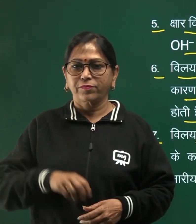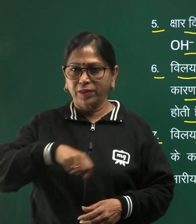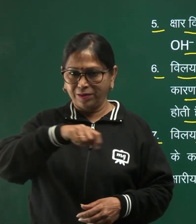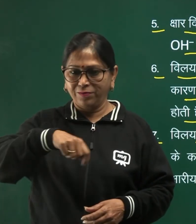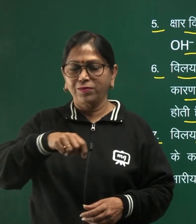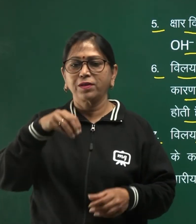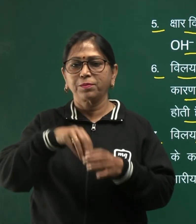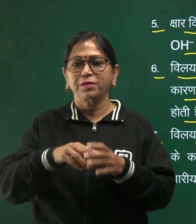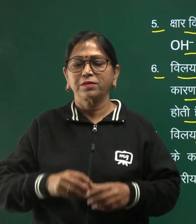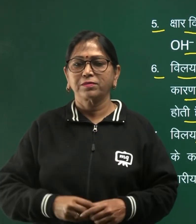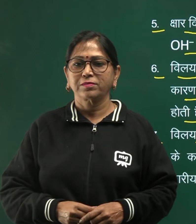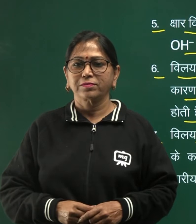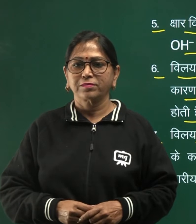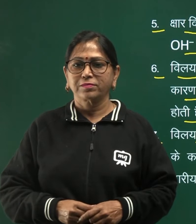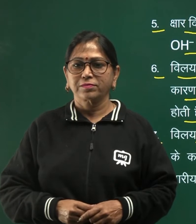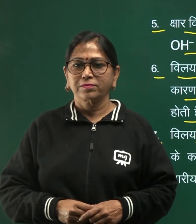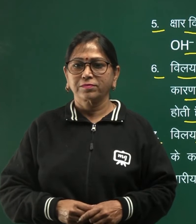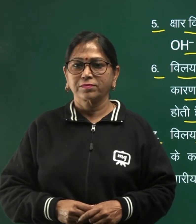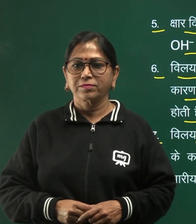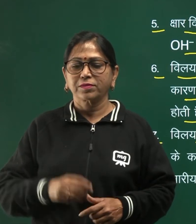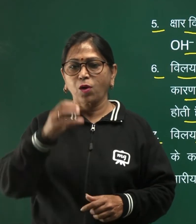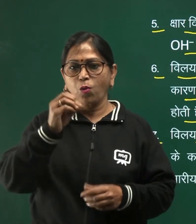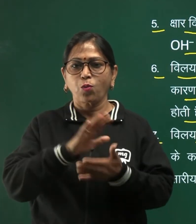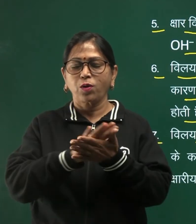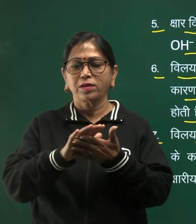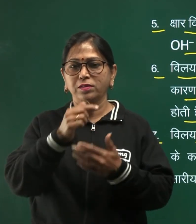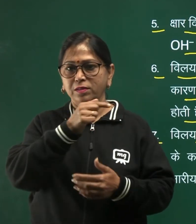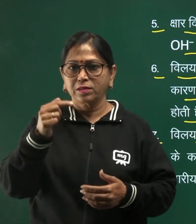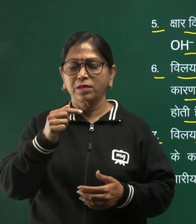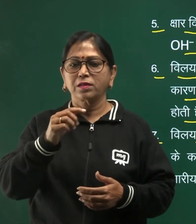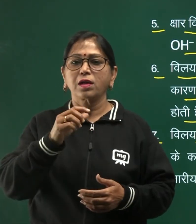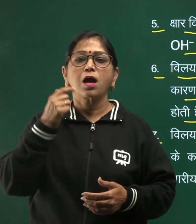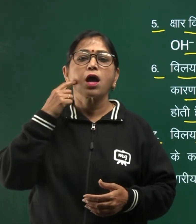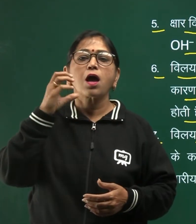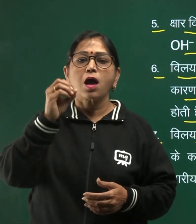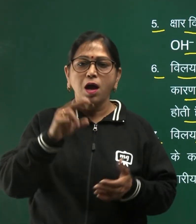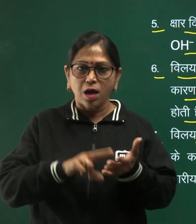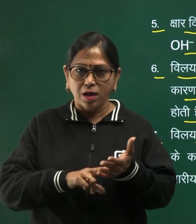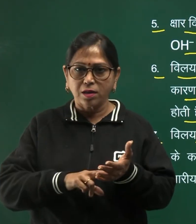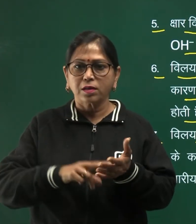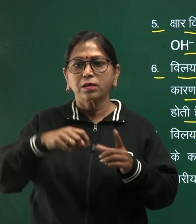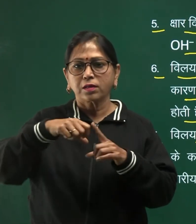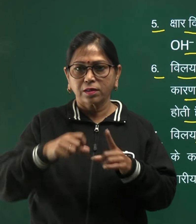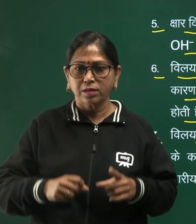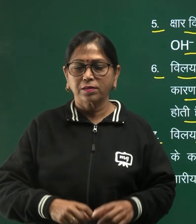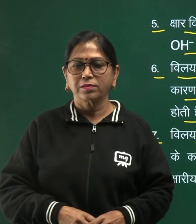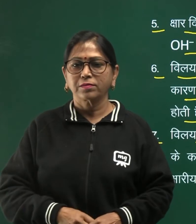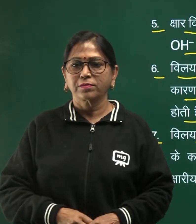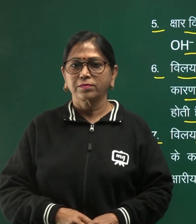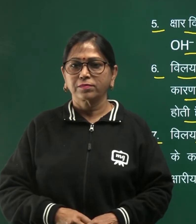नंबर 7 विलन में ओए चिल्ड्रन के